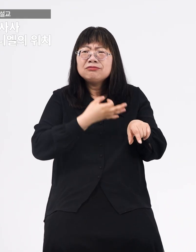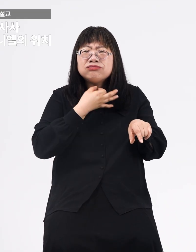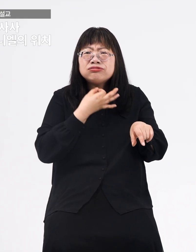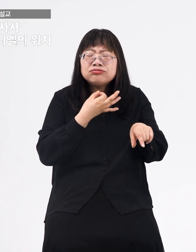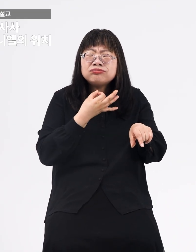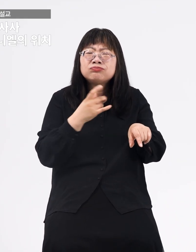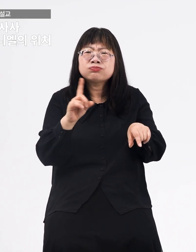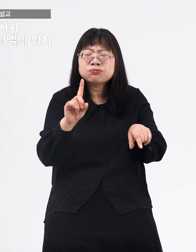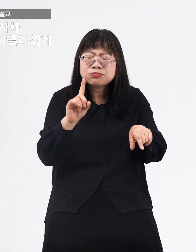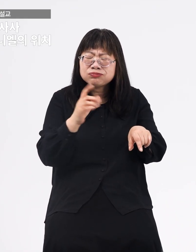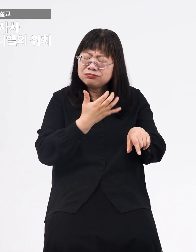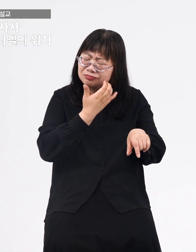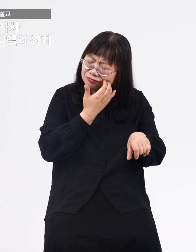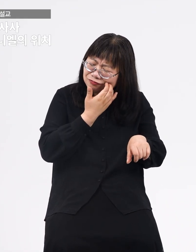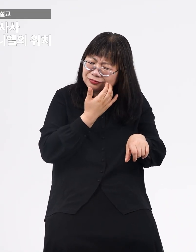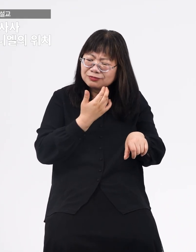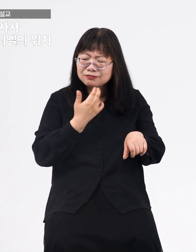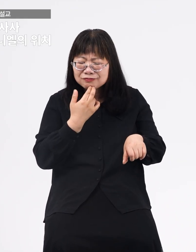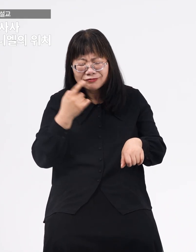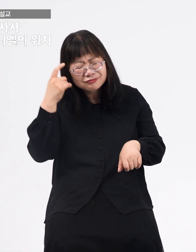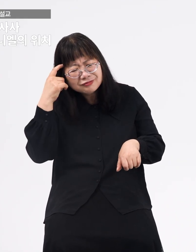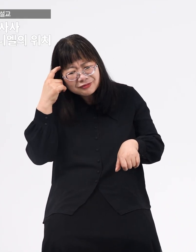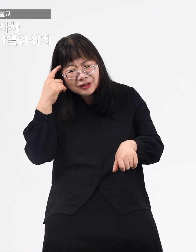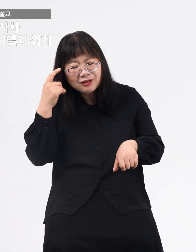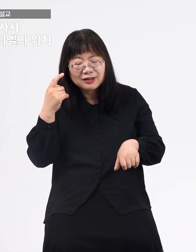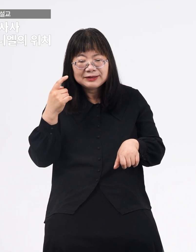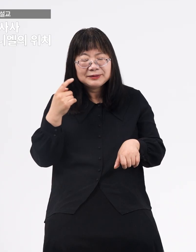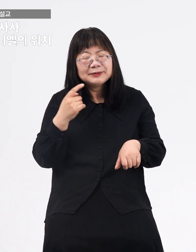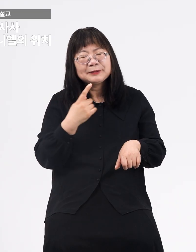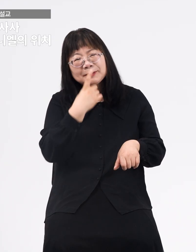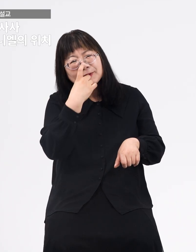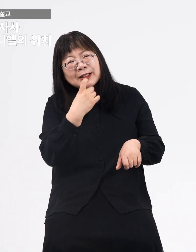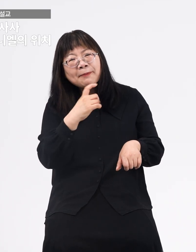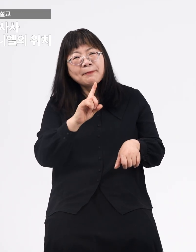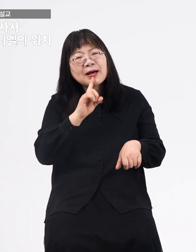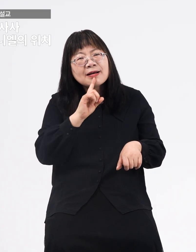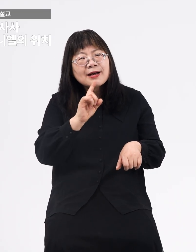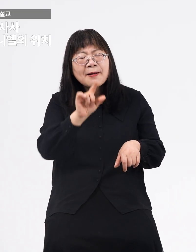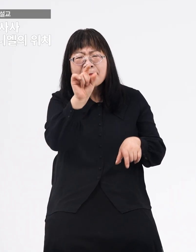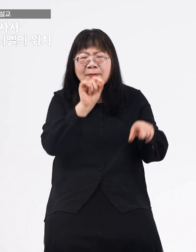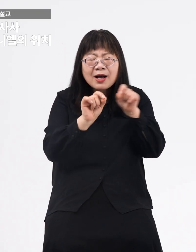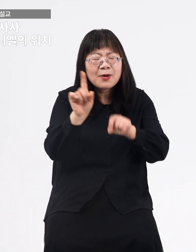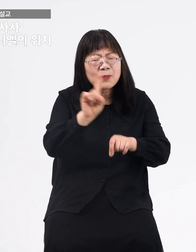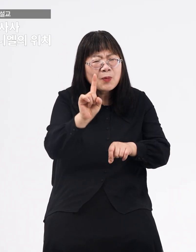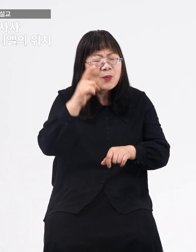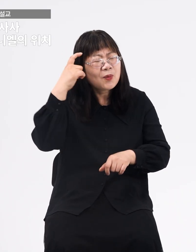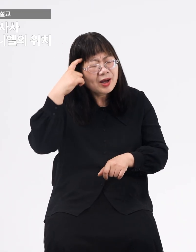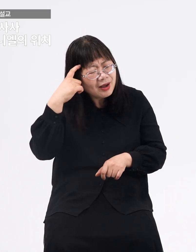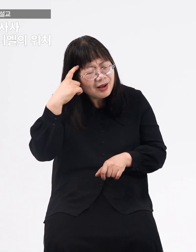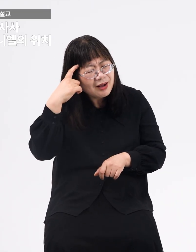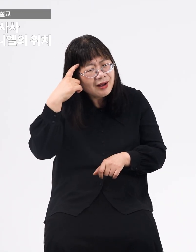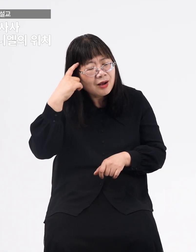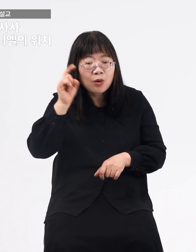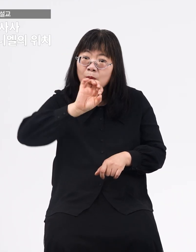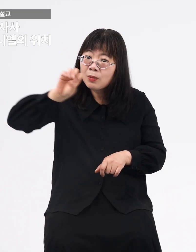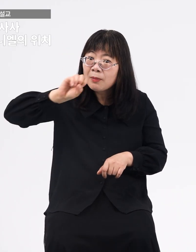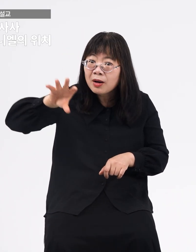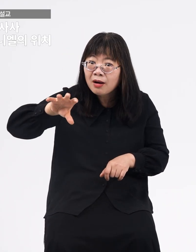안 팔릴까? 어떤 좀 미사여구를 넣을까? 이런 거 고려하고